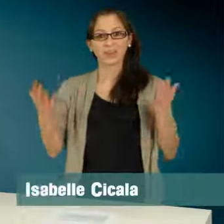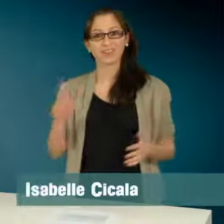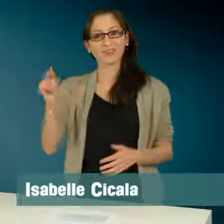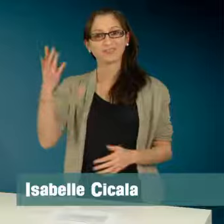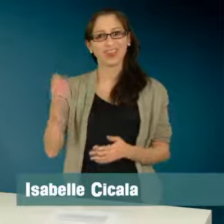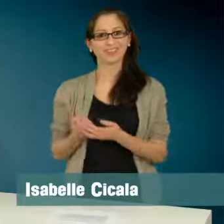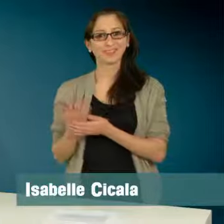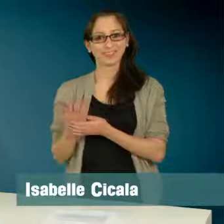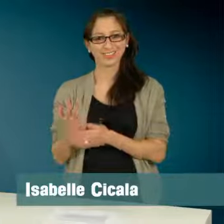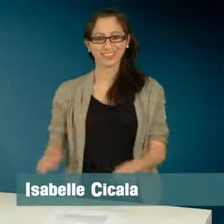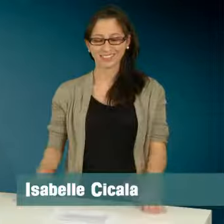Willkommen zu Focus 5 News.